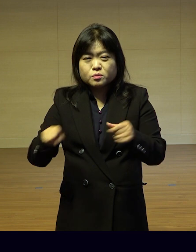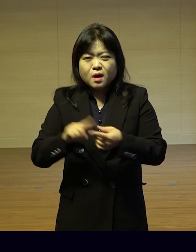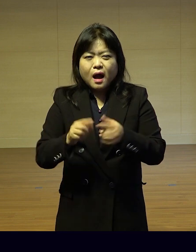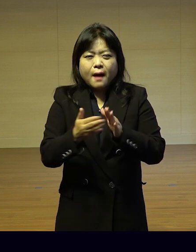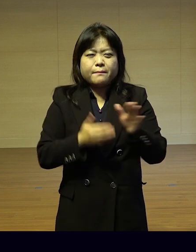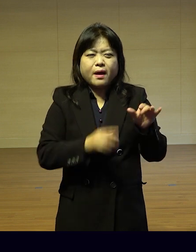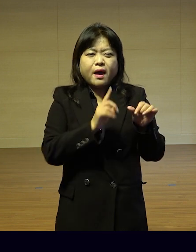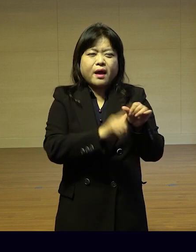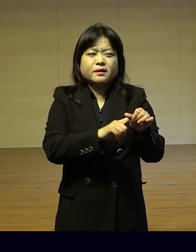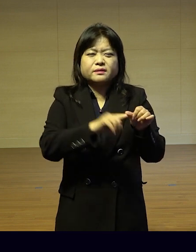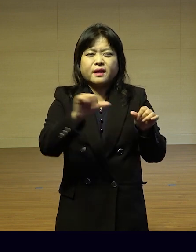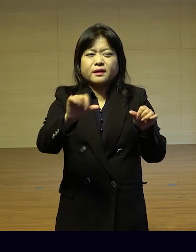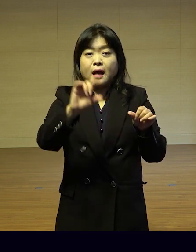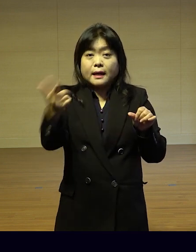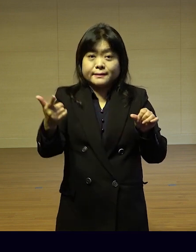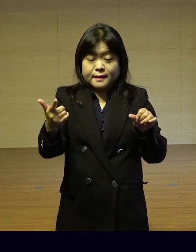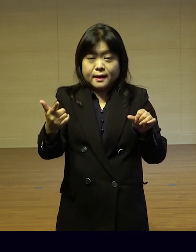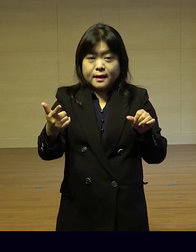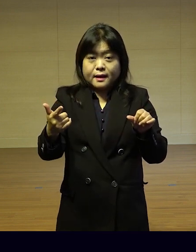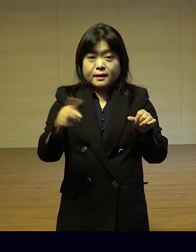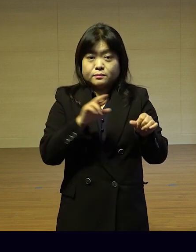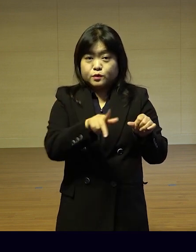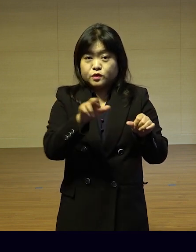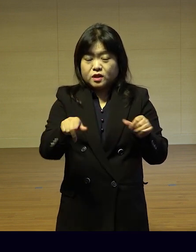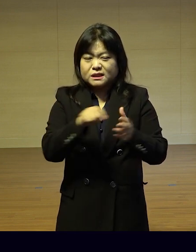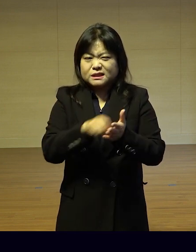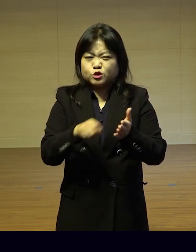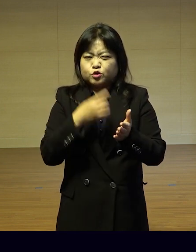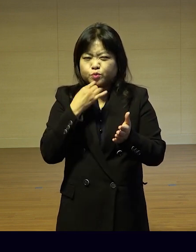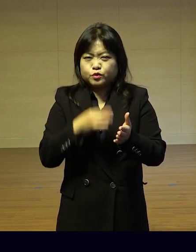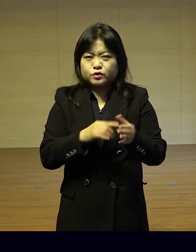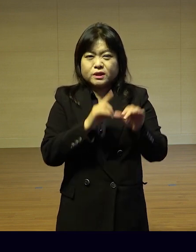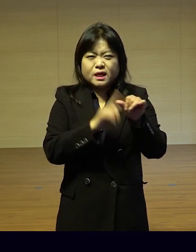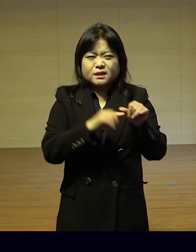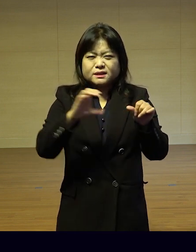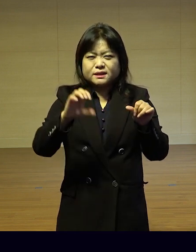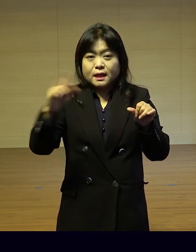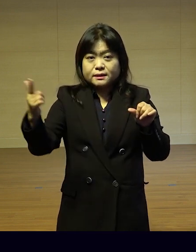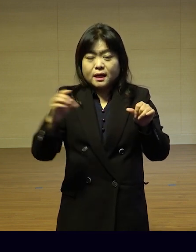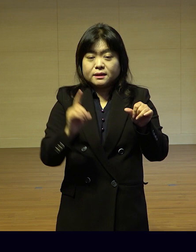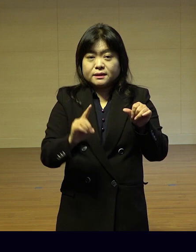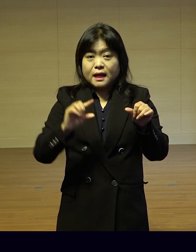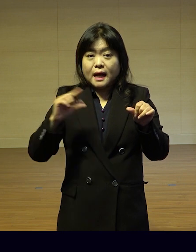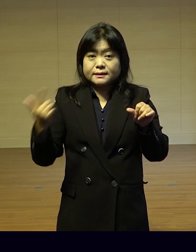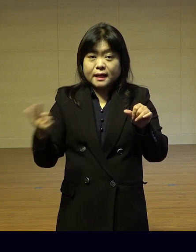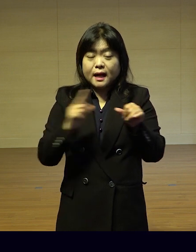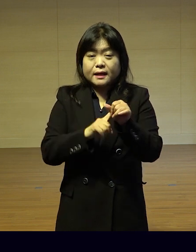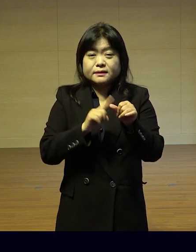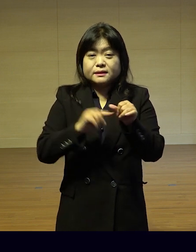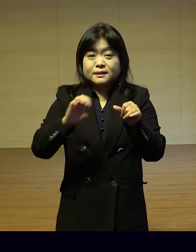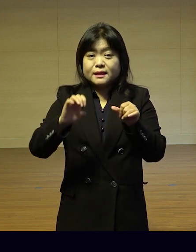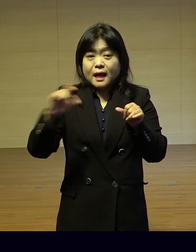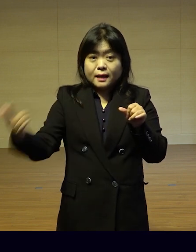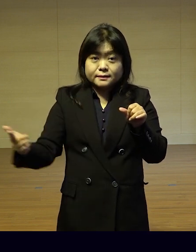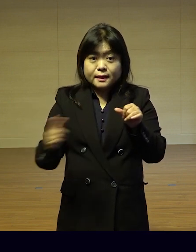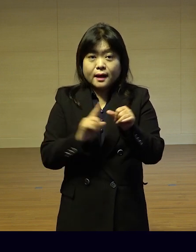앞의 진술의 부정 진술이지 A는 C가 아니다, A는 D가 아니다, A는 E가